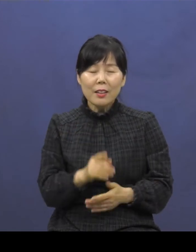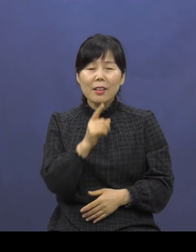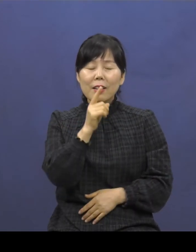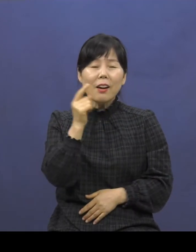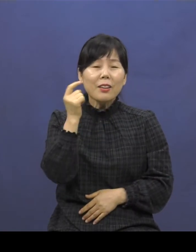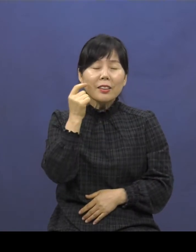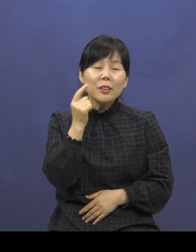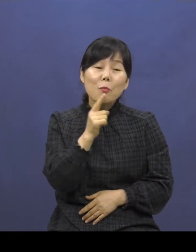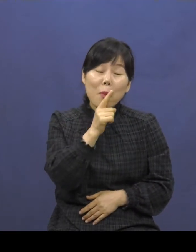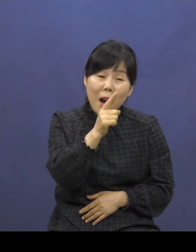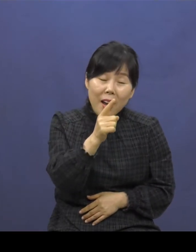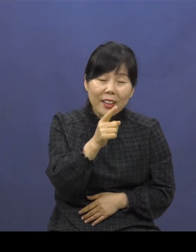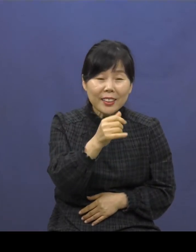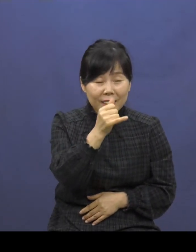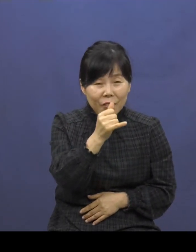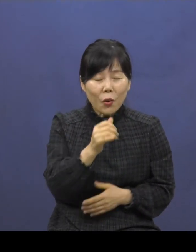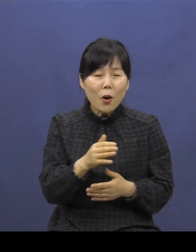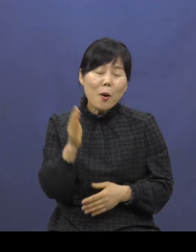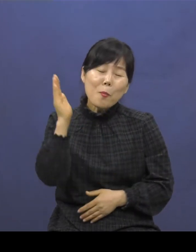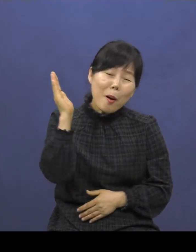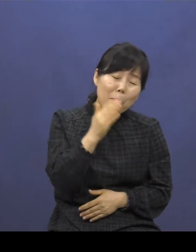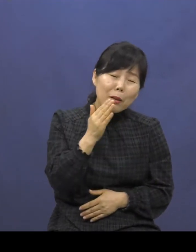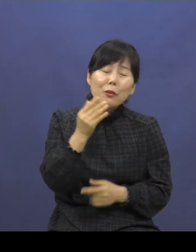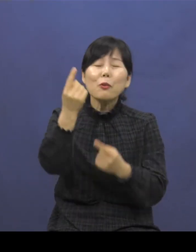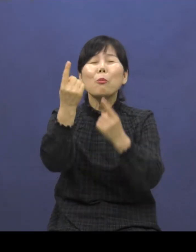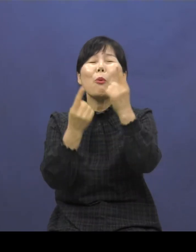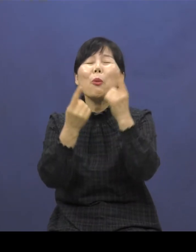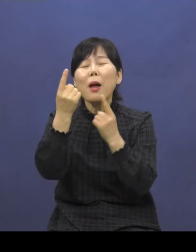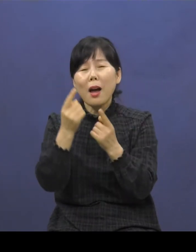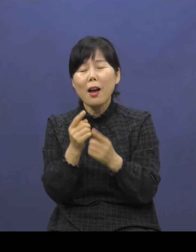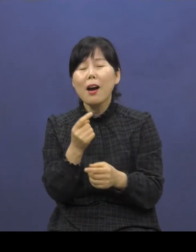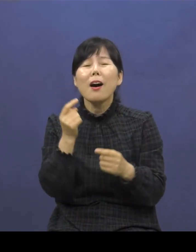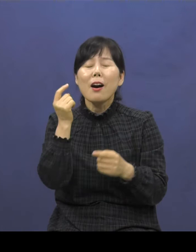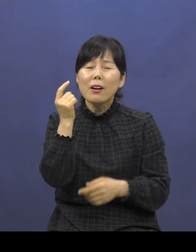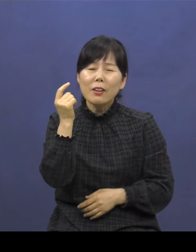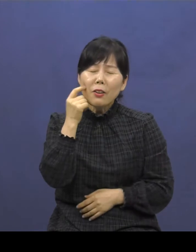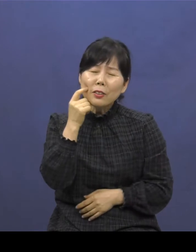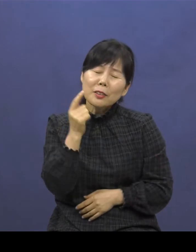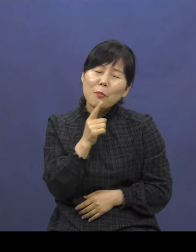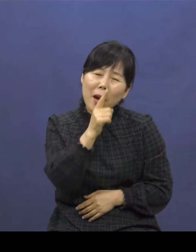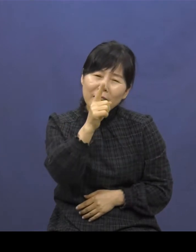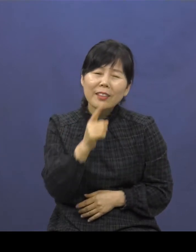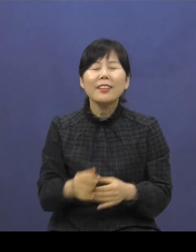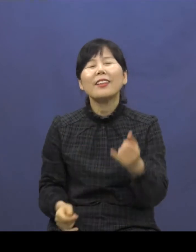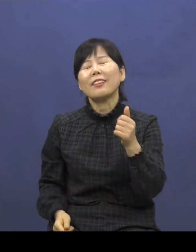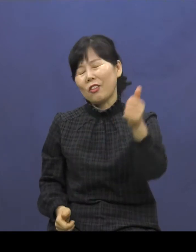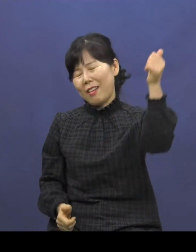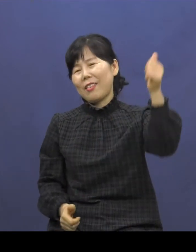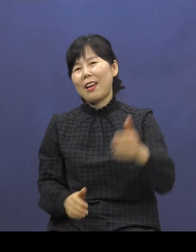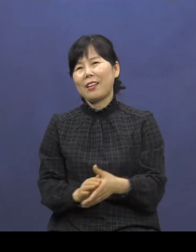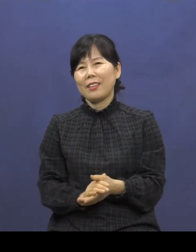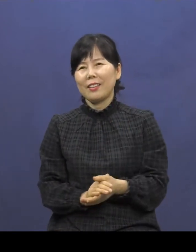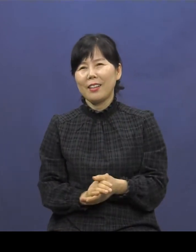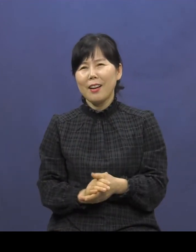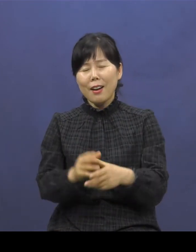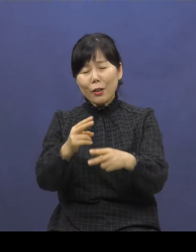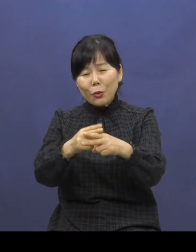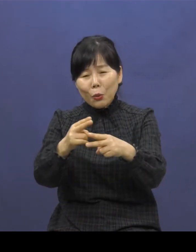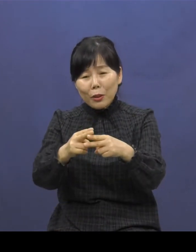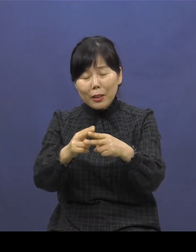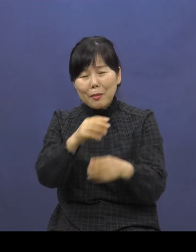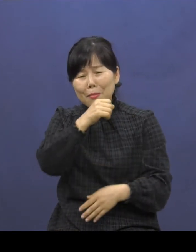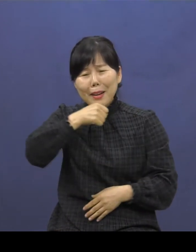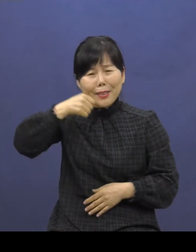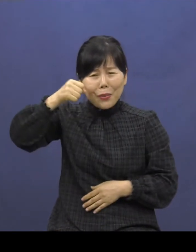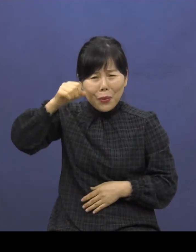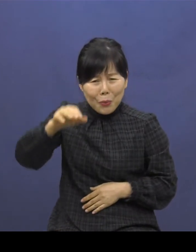것보다는 나으냐 뭐 이렇게 물을 때가 있어요. 이게 무슨 얘기냐면요, 그러니까 음식의